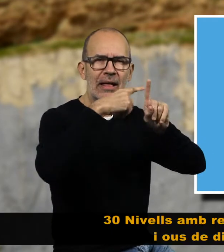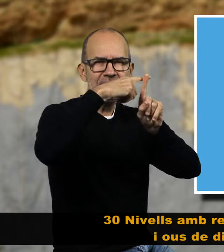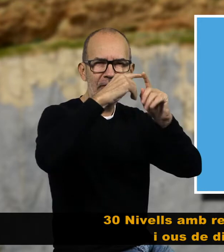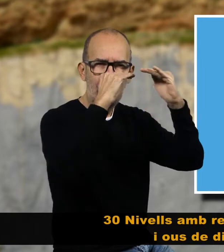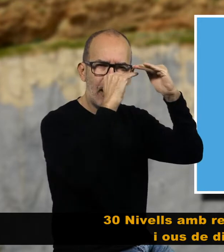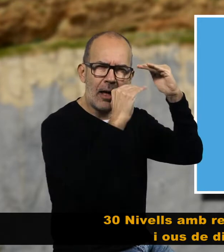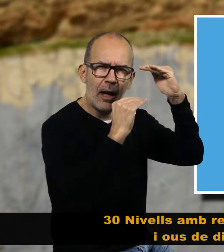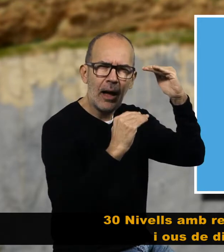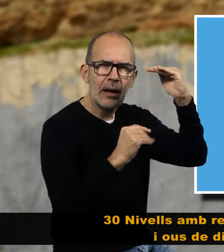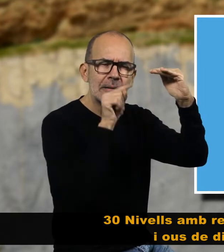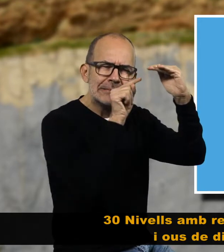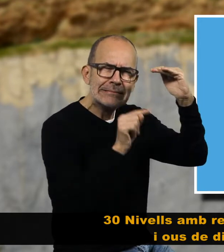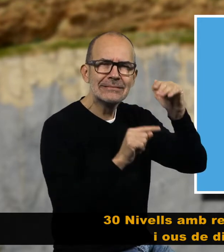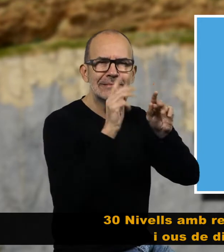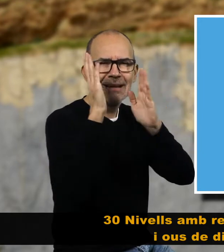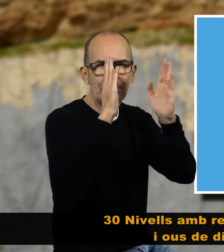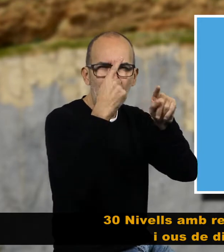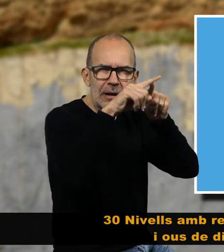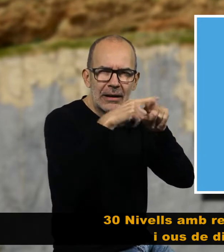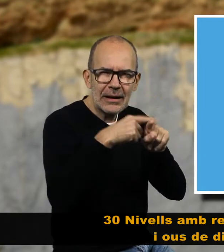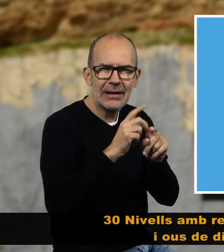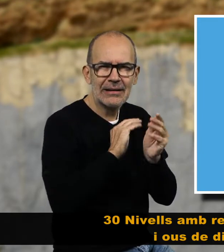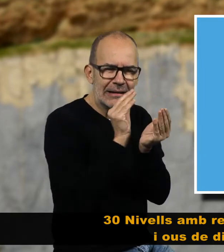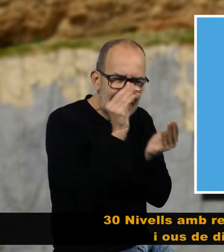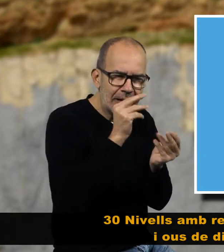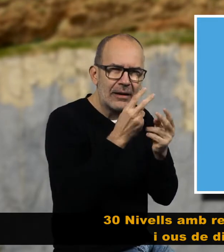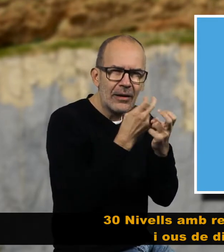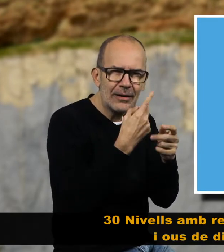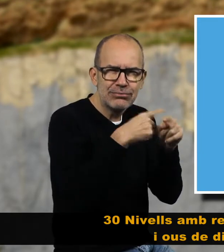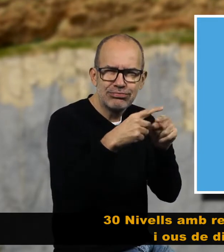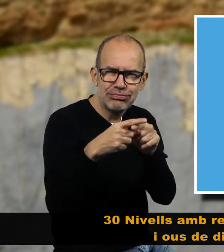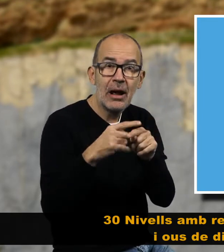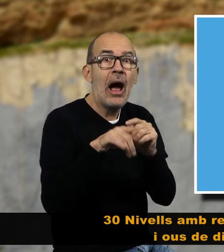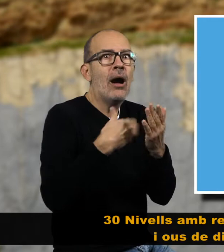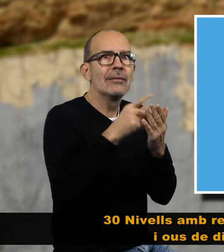Trenta nivells amb restes de closques i ous de dinosaures.